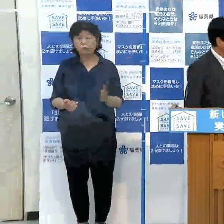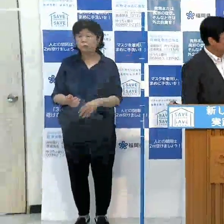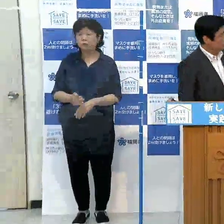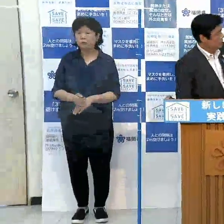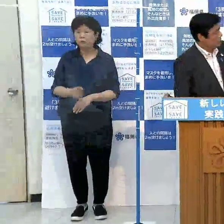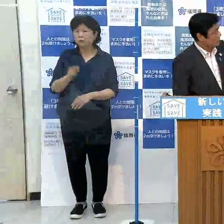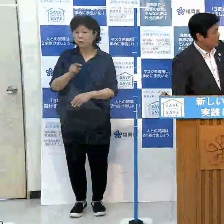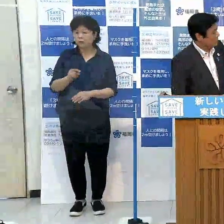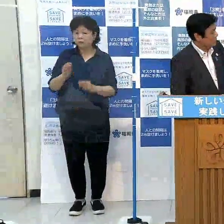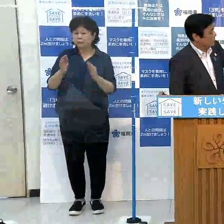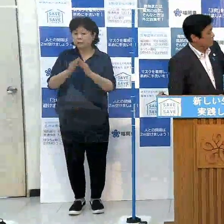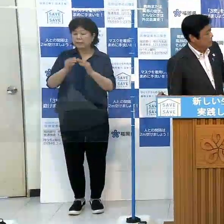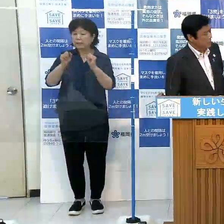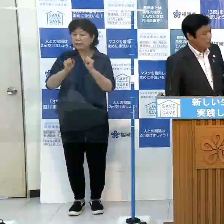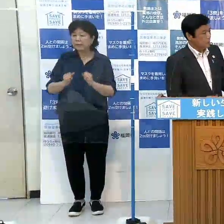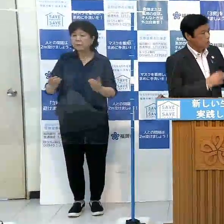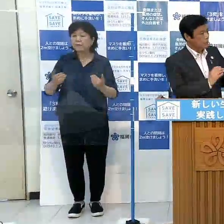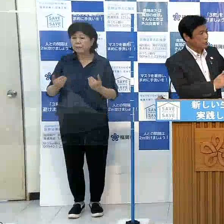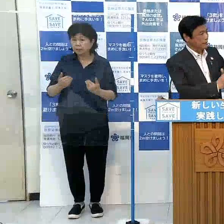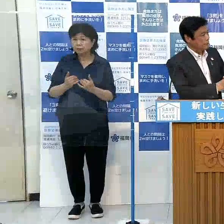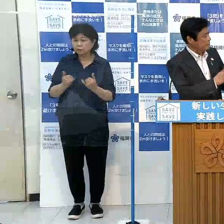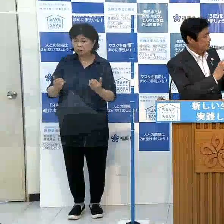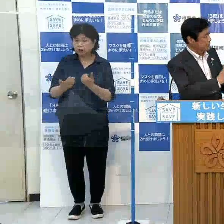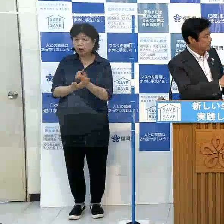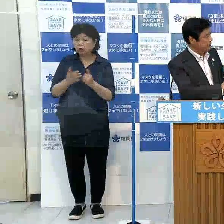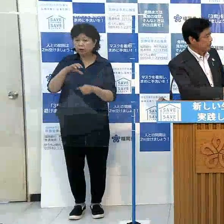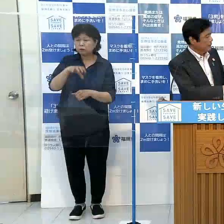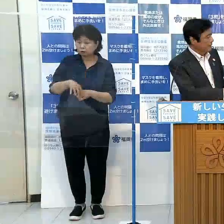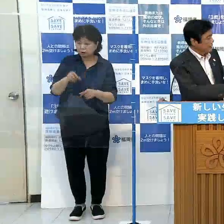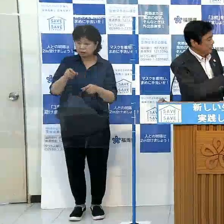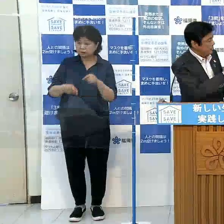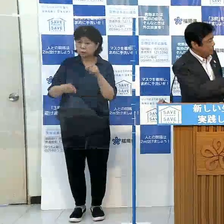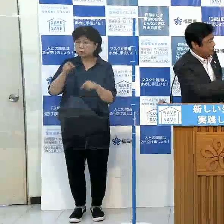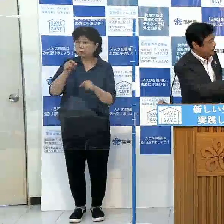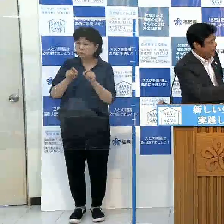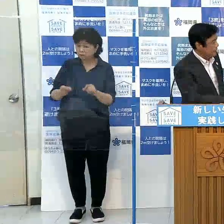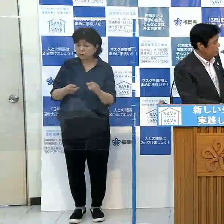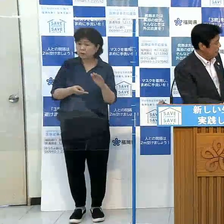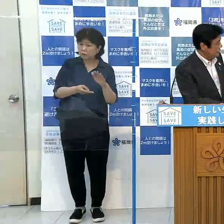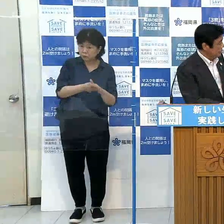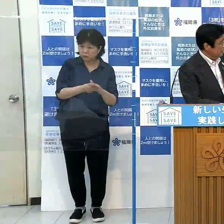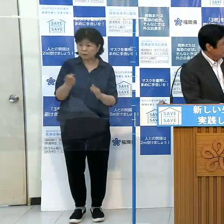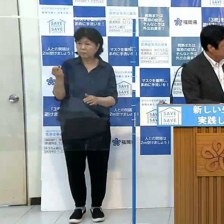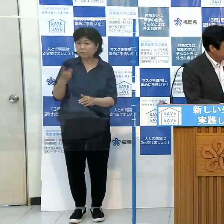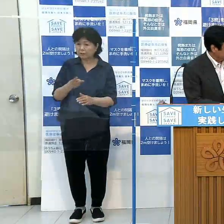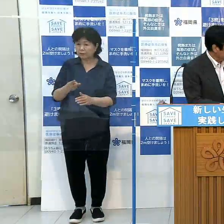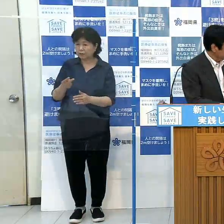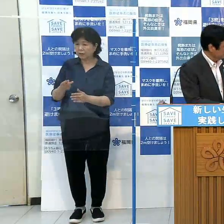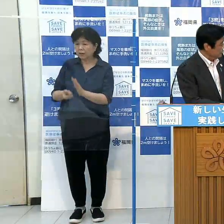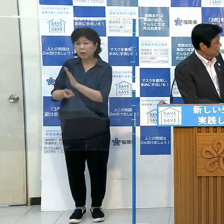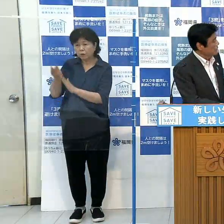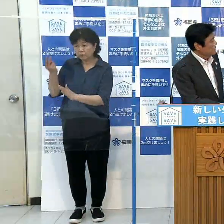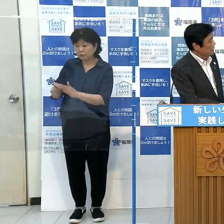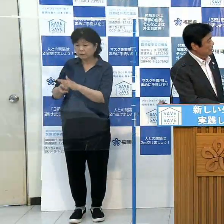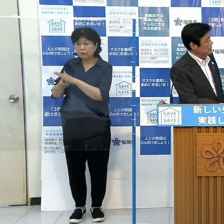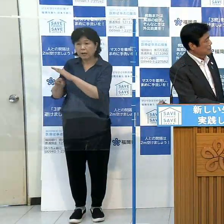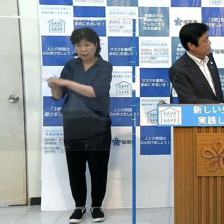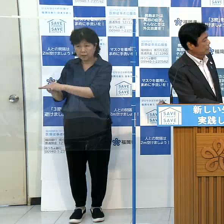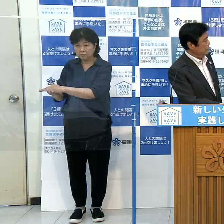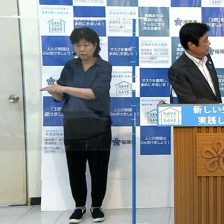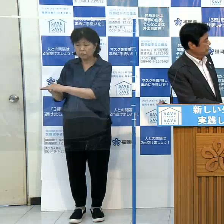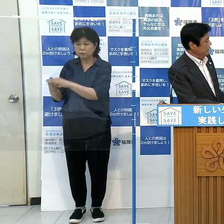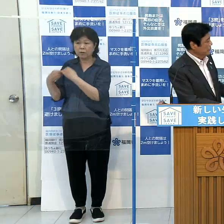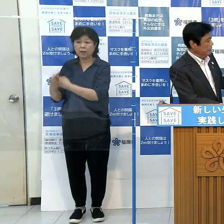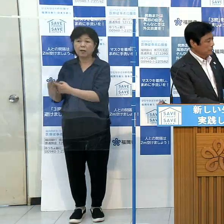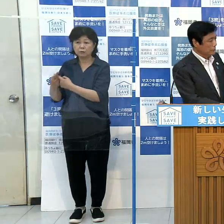ますが、そういった方々が保健所で調整をして、入院、あるいは宿泊療養、